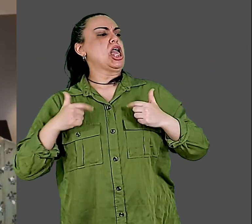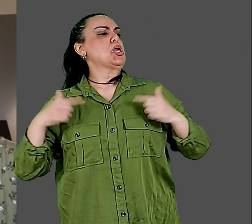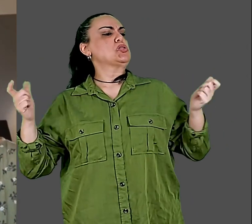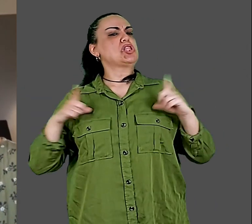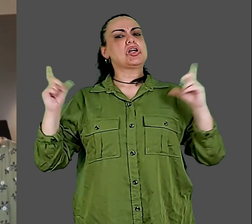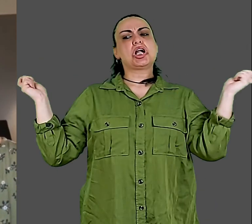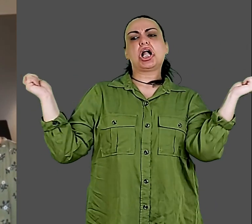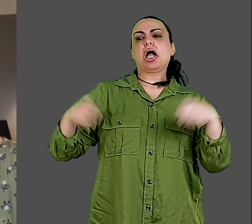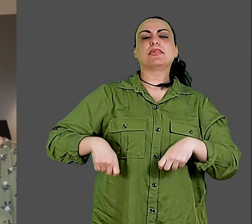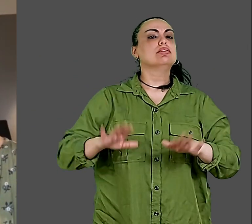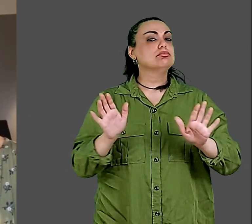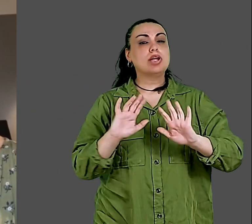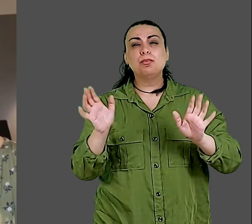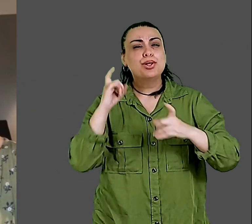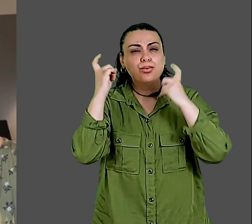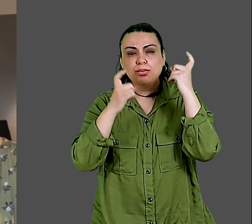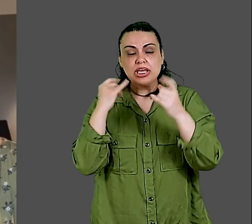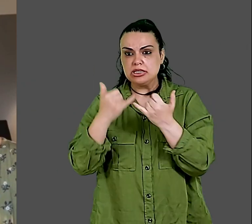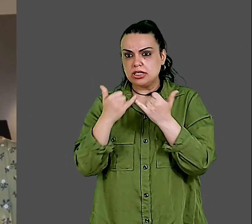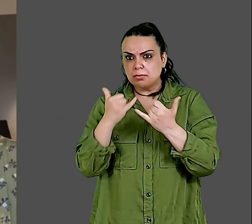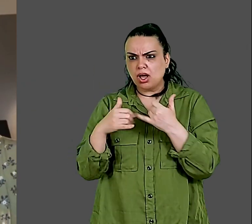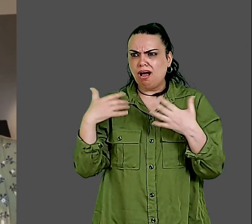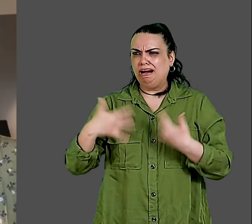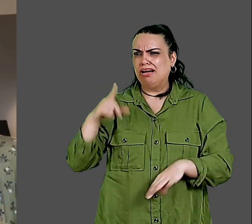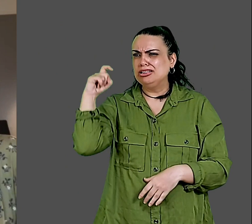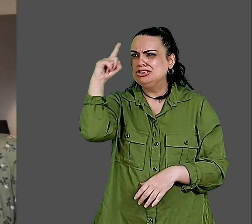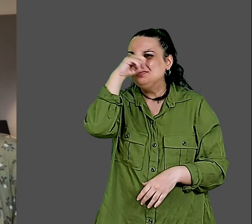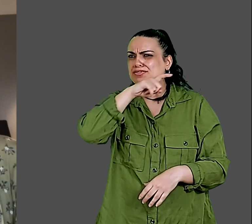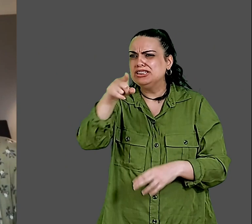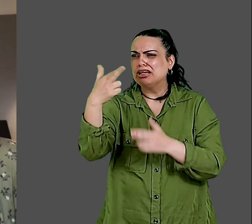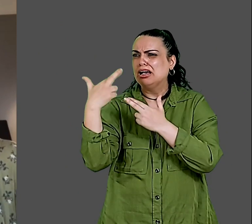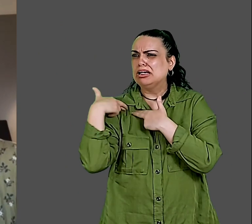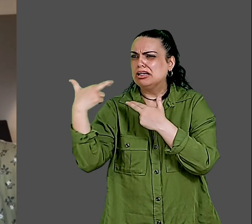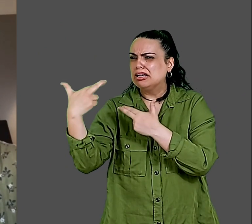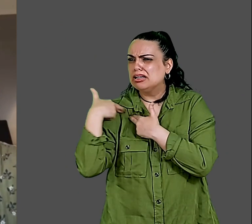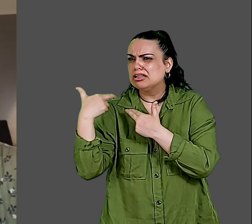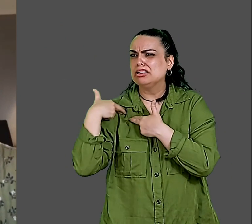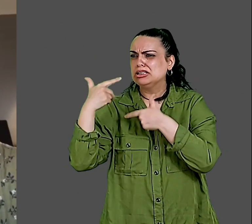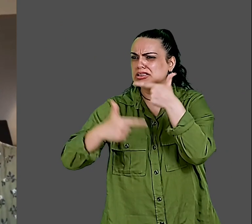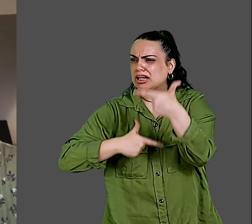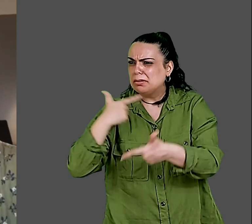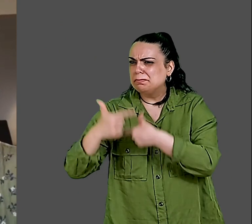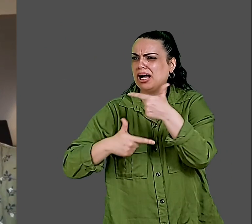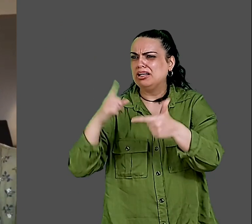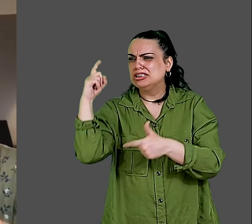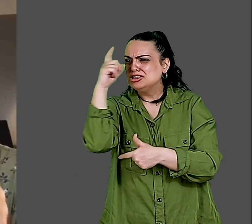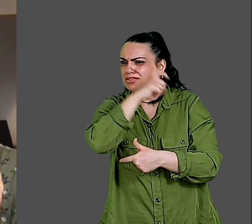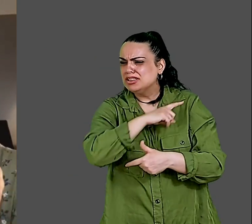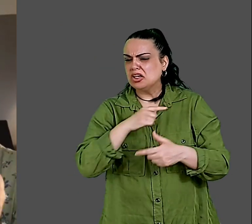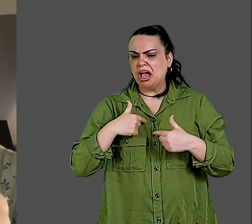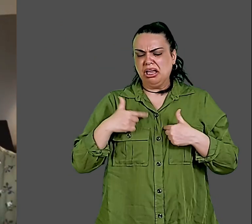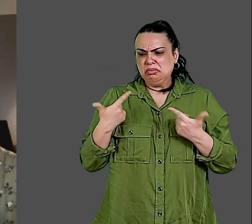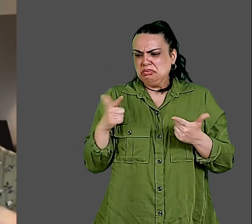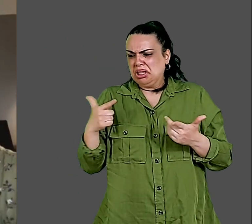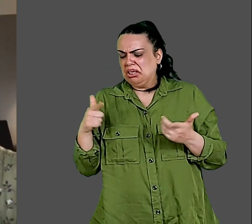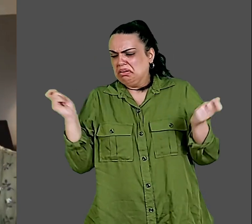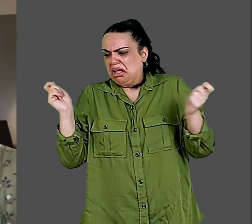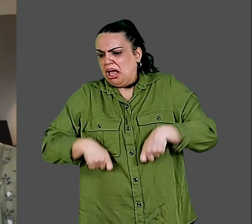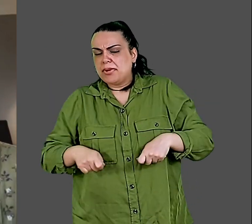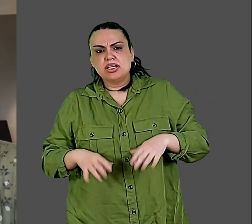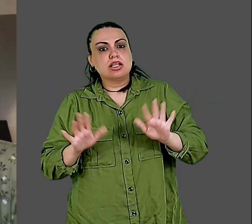à altura da envergadura da missão. O que você precisa se preocupar é em ser útil na